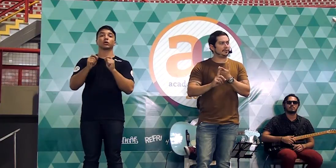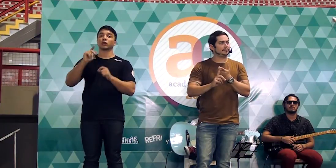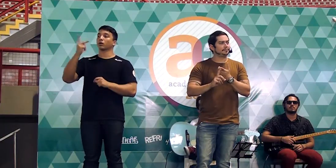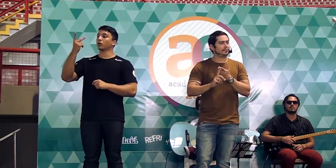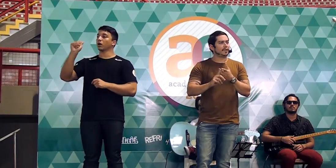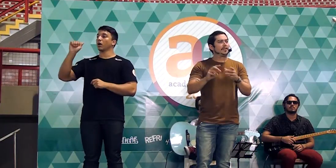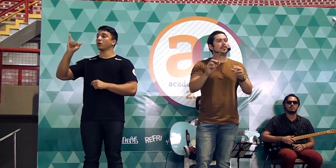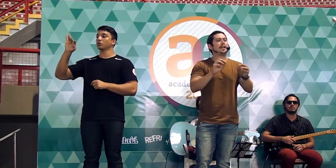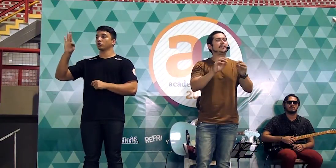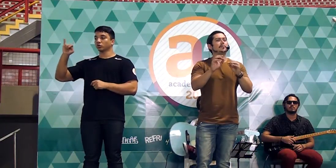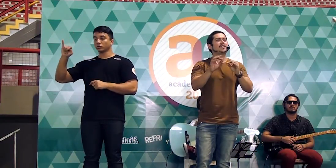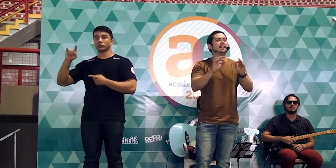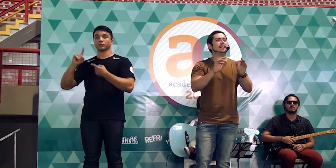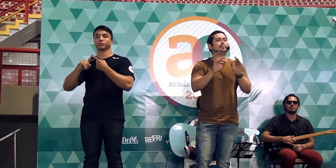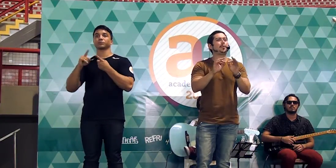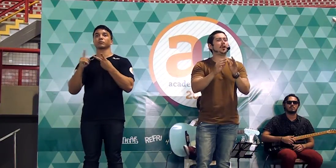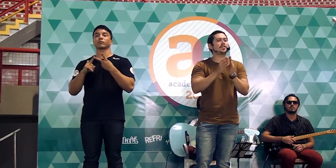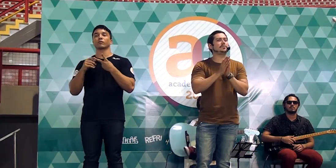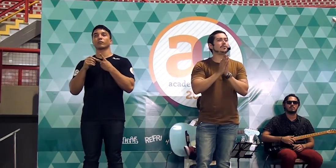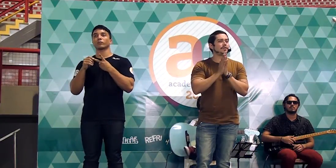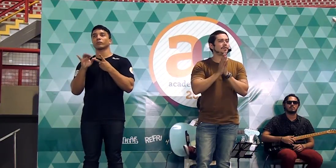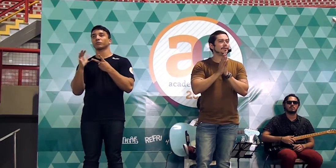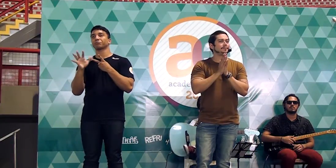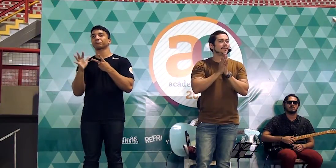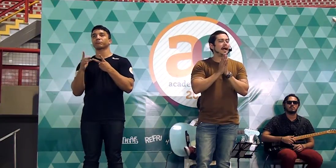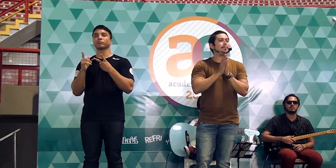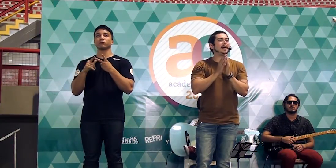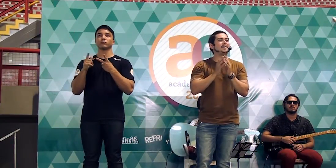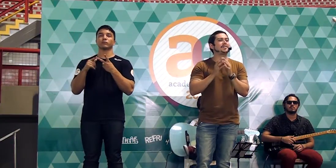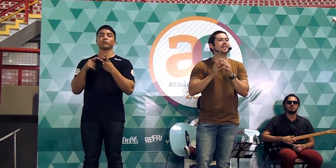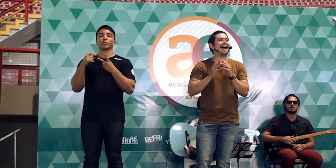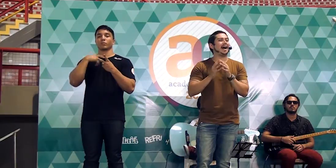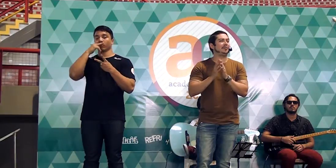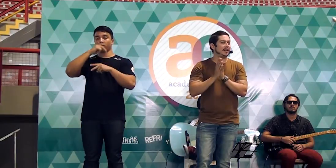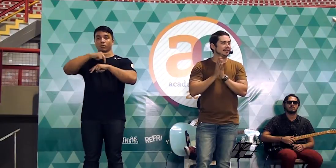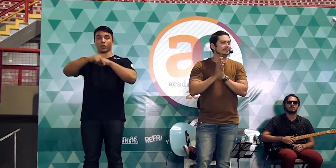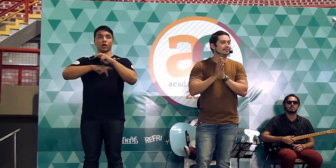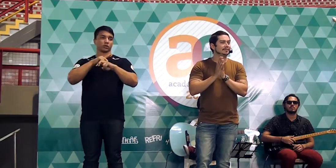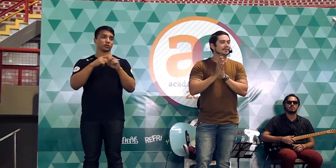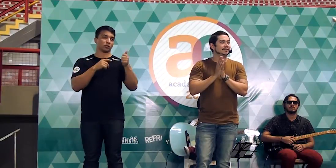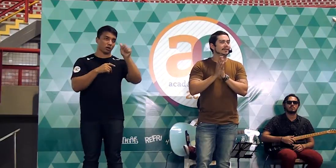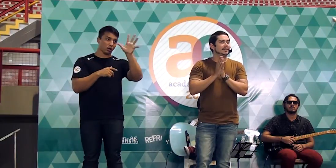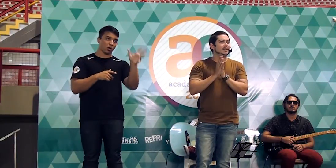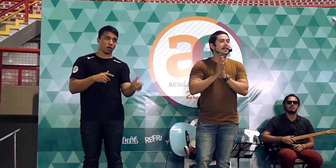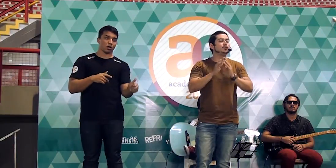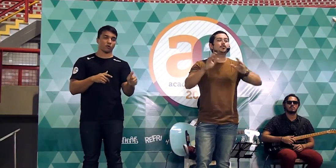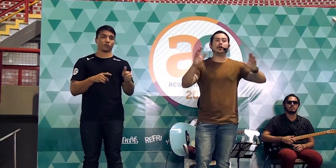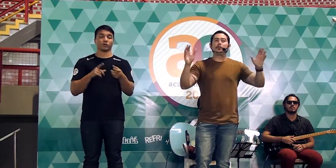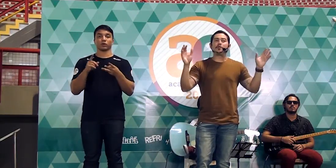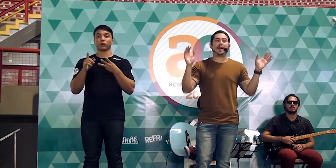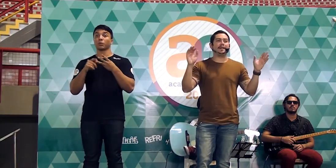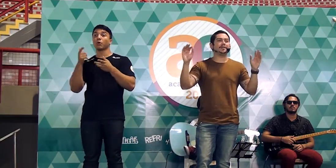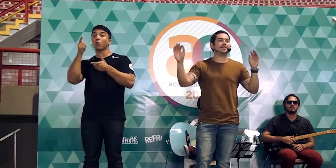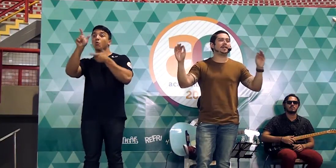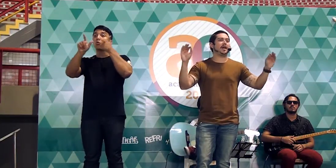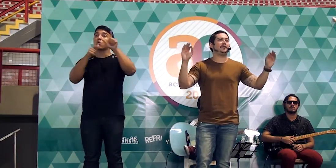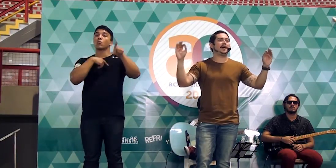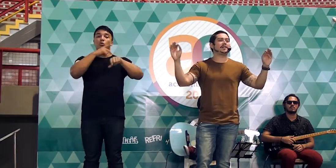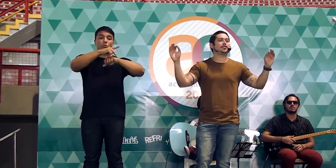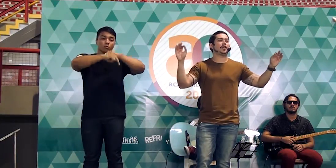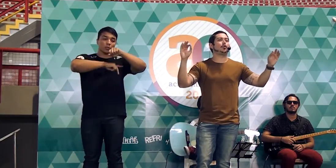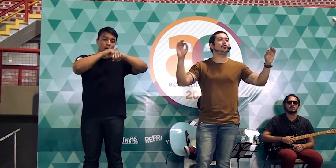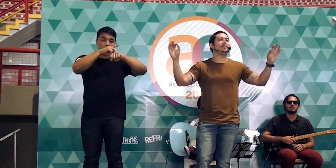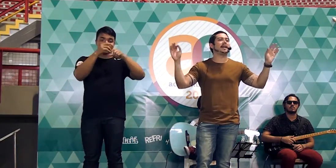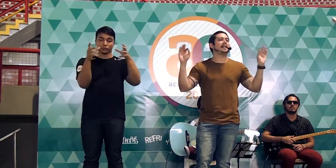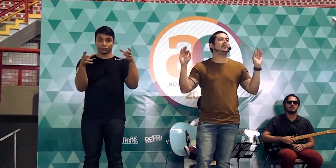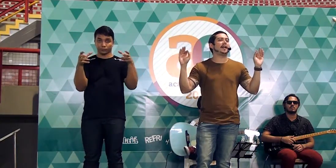tá certo? Estávamos ali próximos a países da África, e nos outros países em